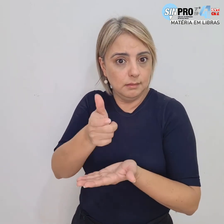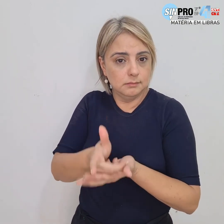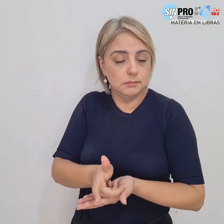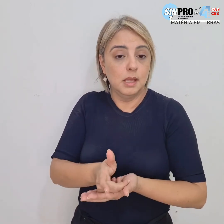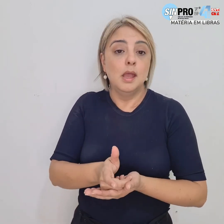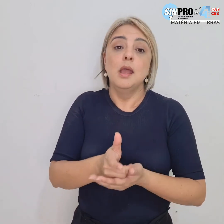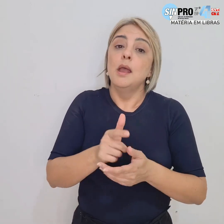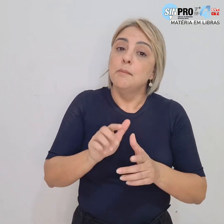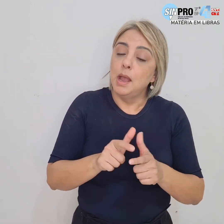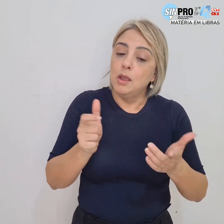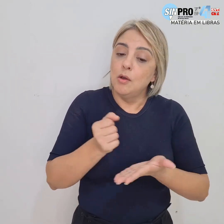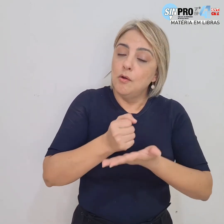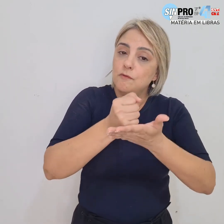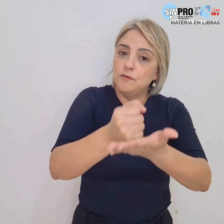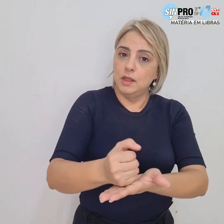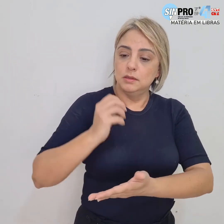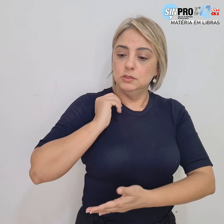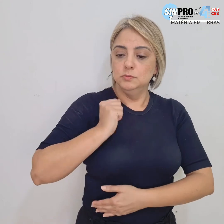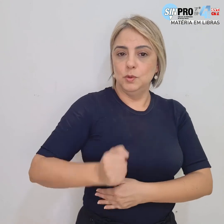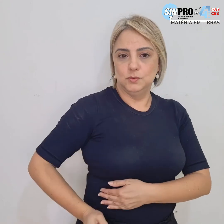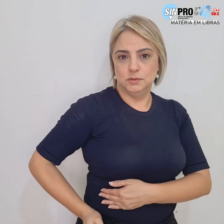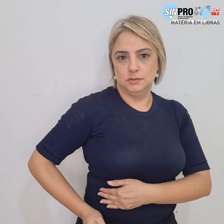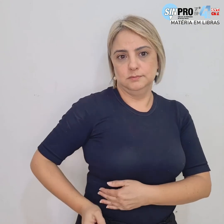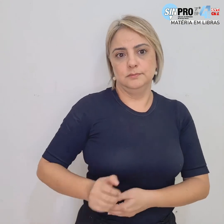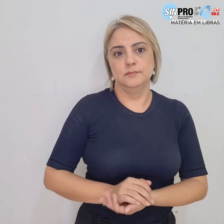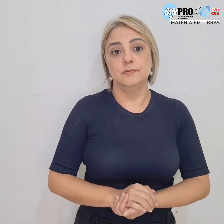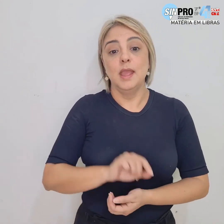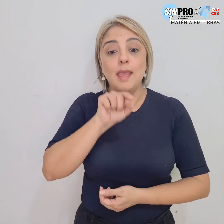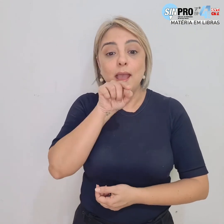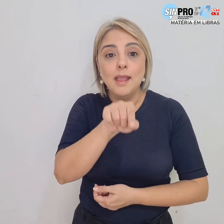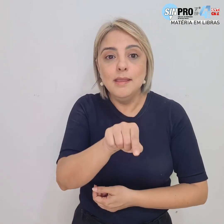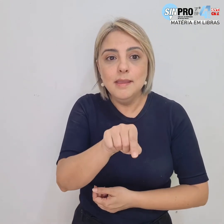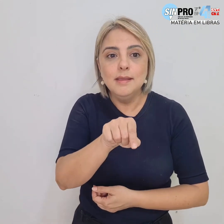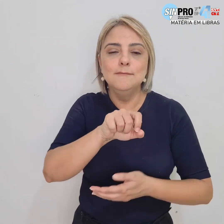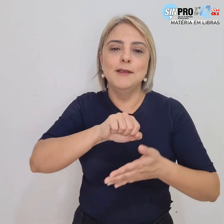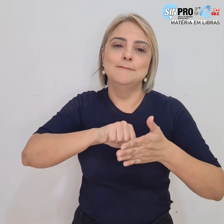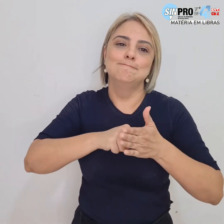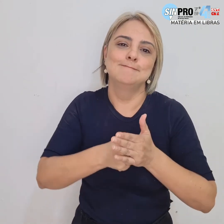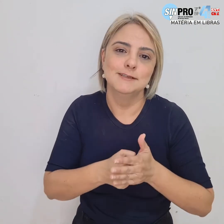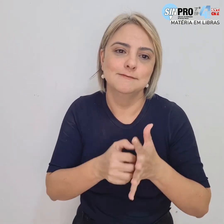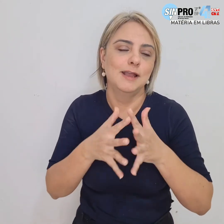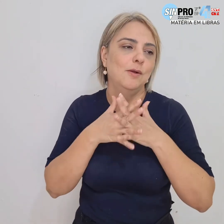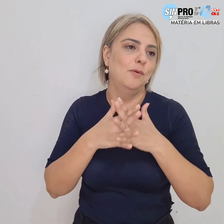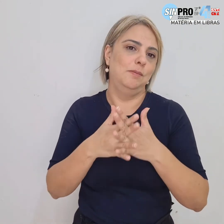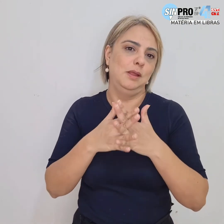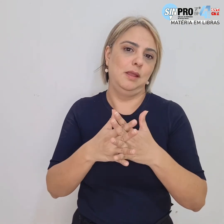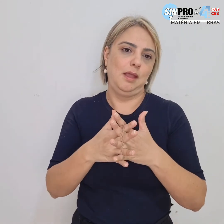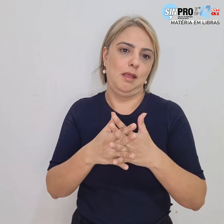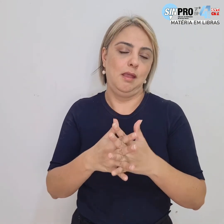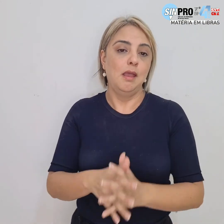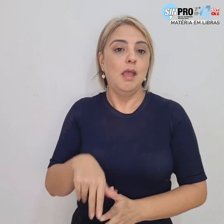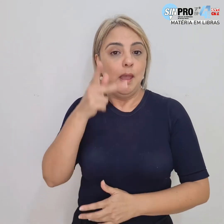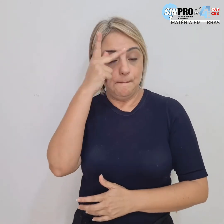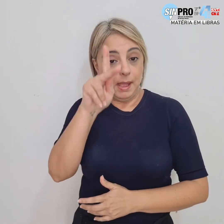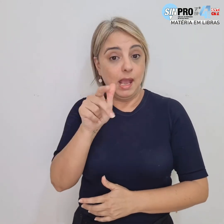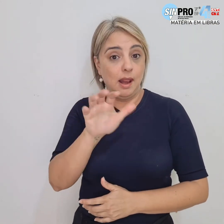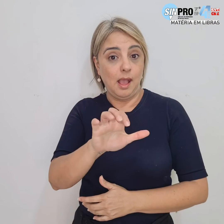maior é a oferta de bolsas. É aí que está o entrave. Para Cláudia Regina Balcati